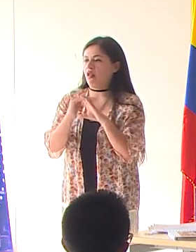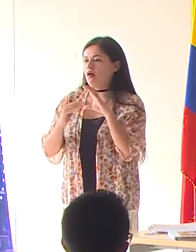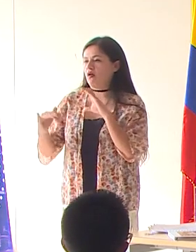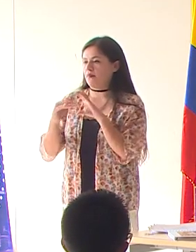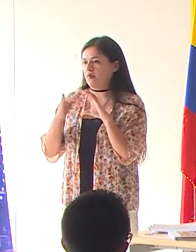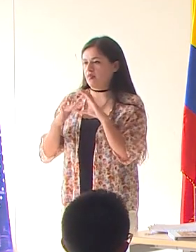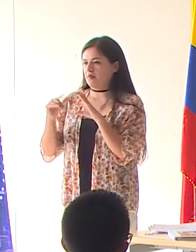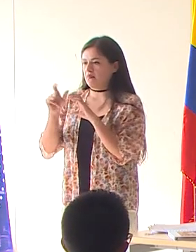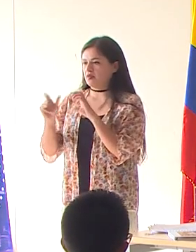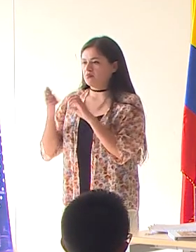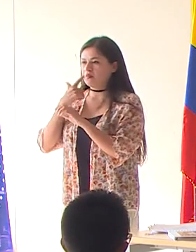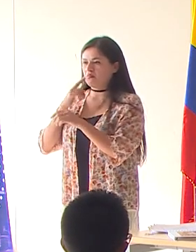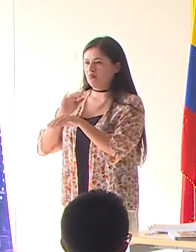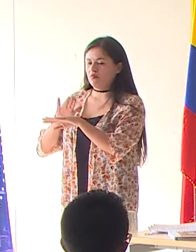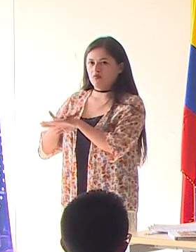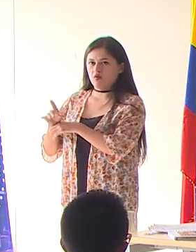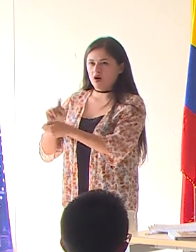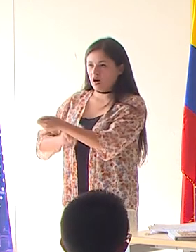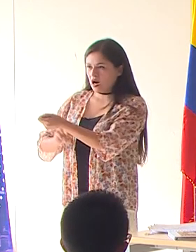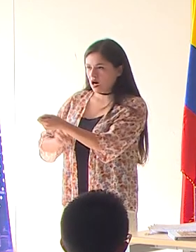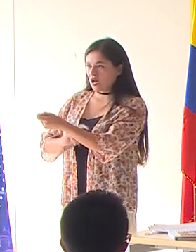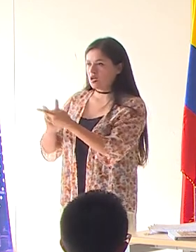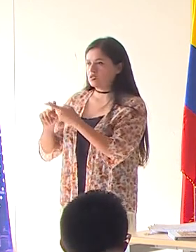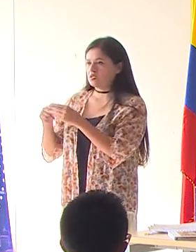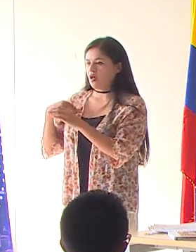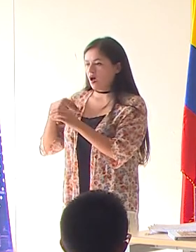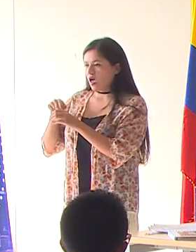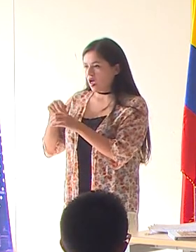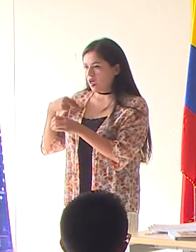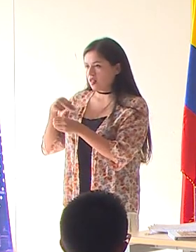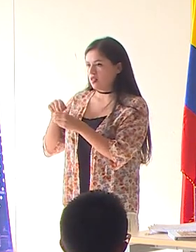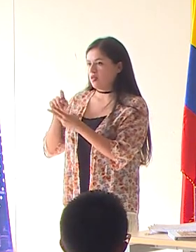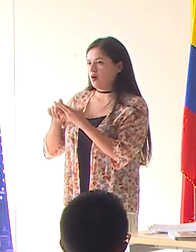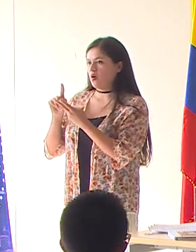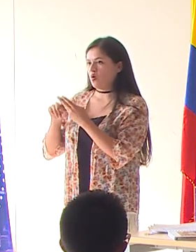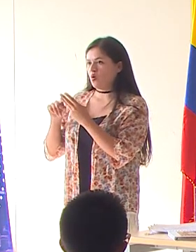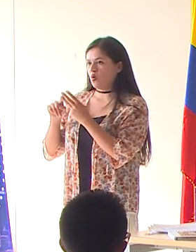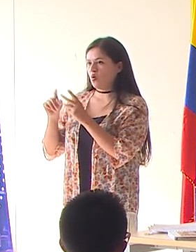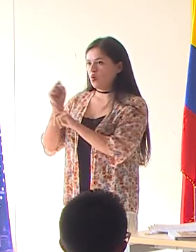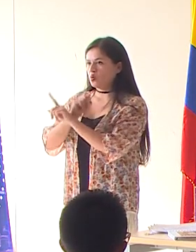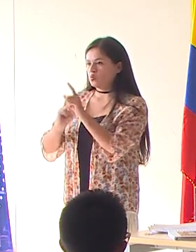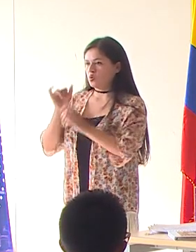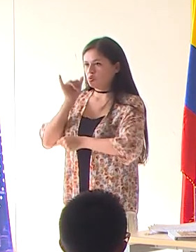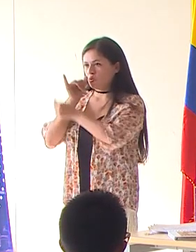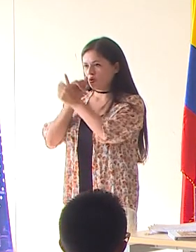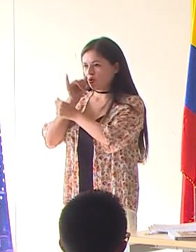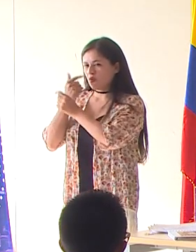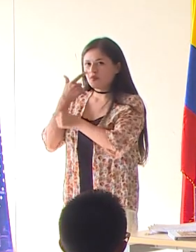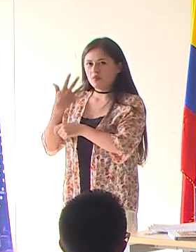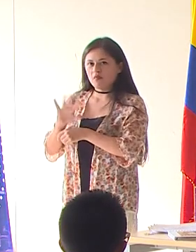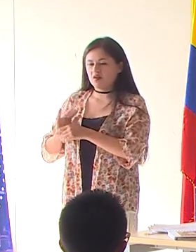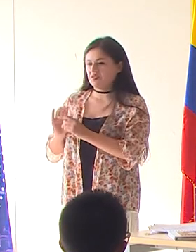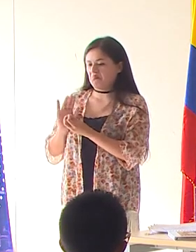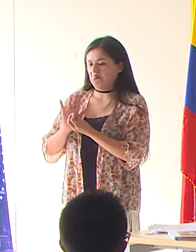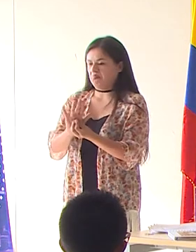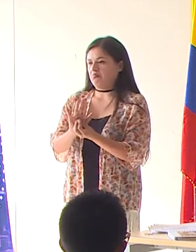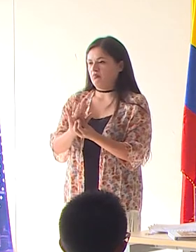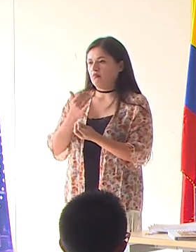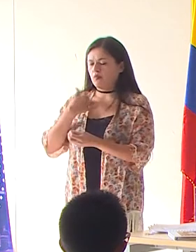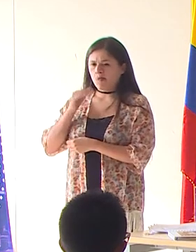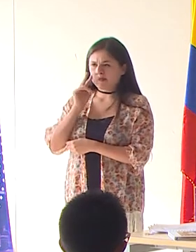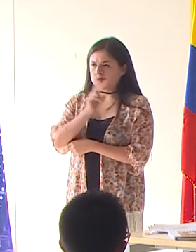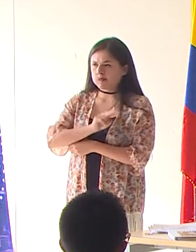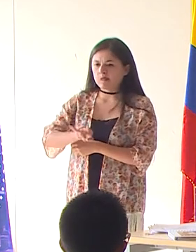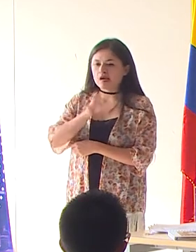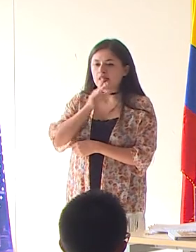de raza de etnia socioeconómica son formas cuando uno ve quienes habitan o quienes